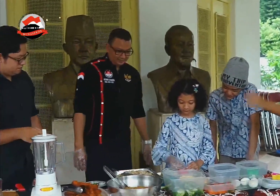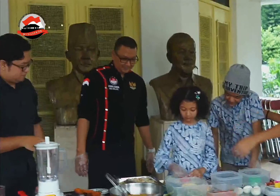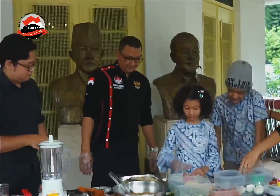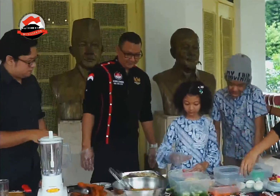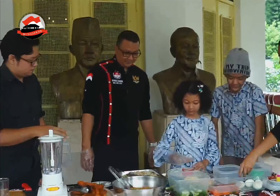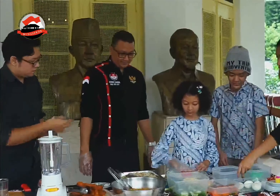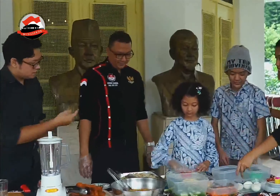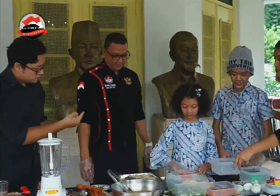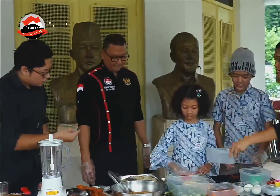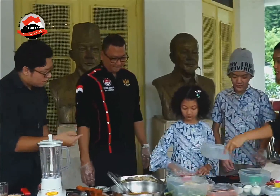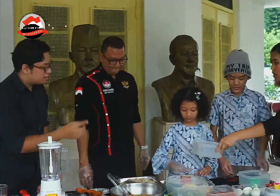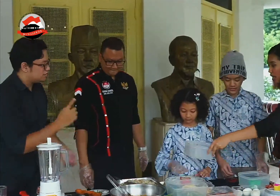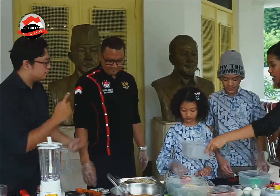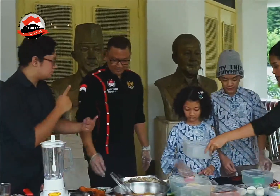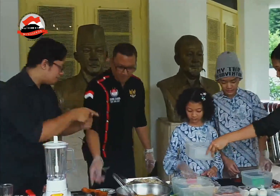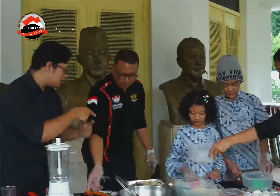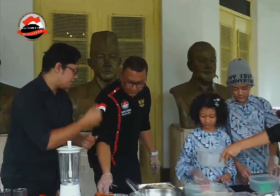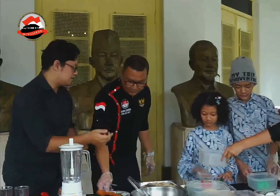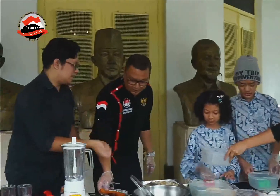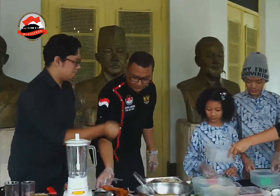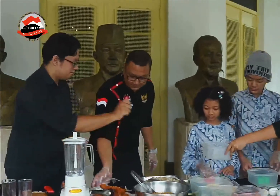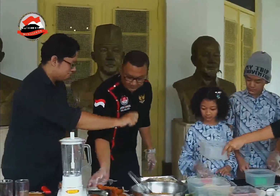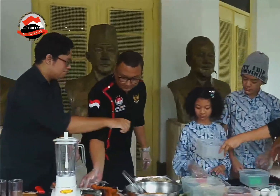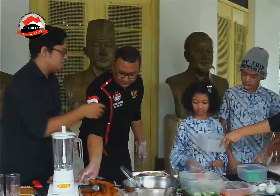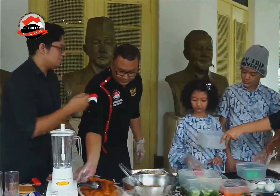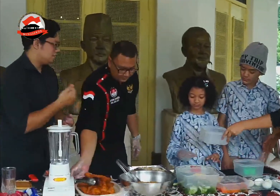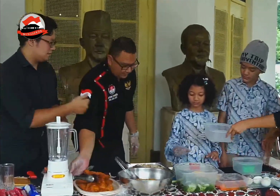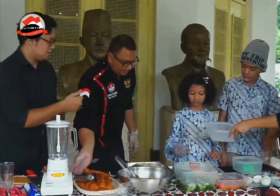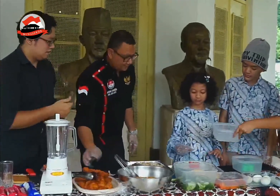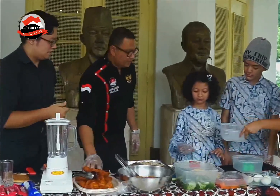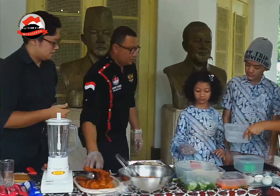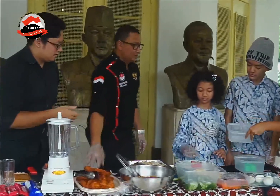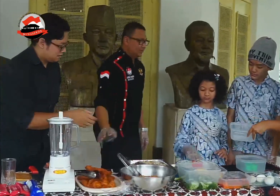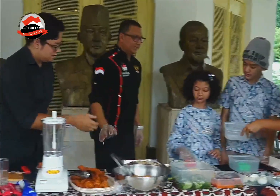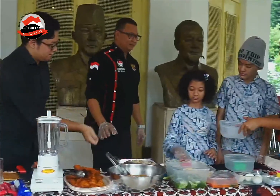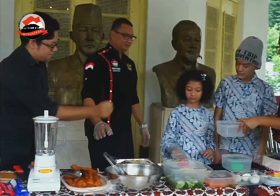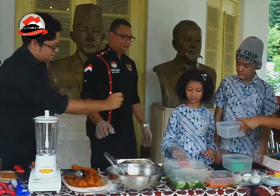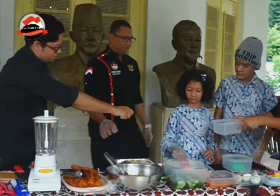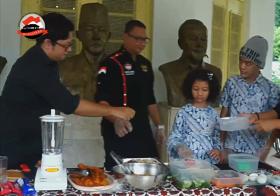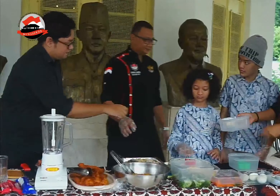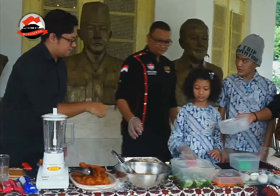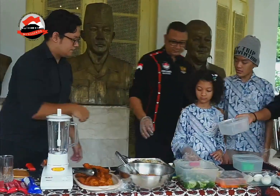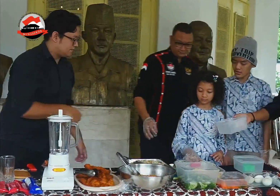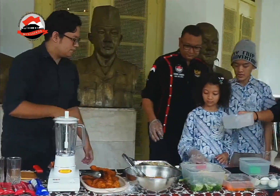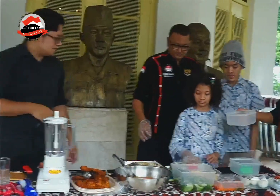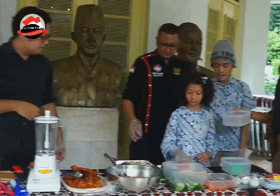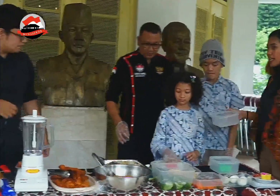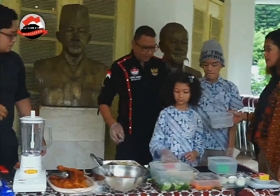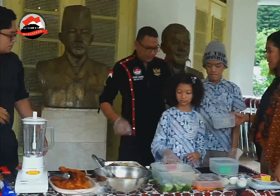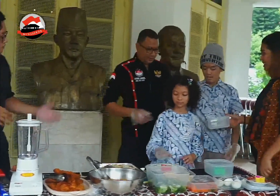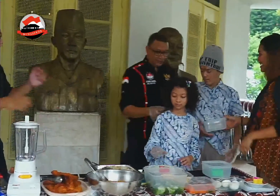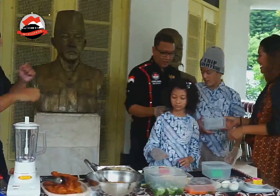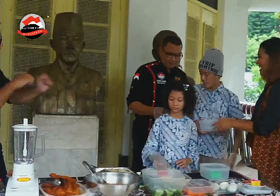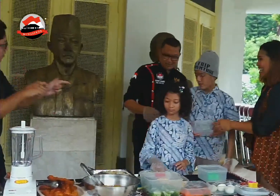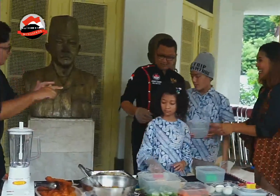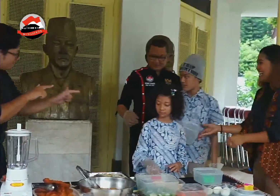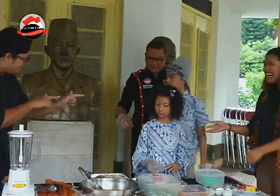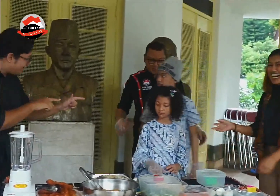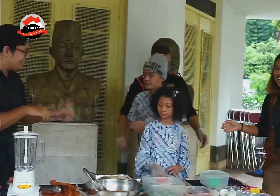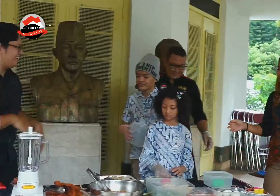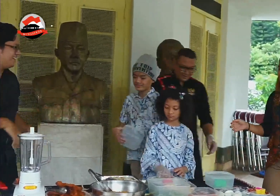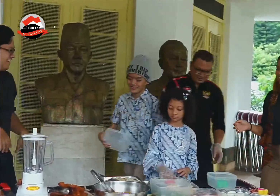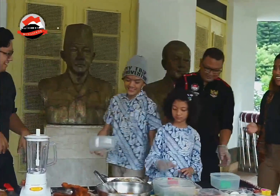mungkin ikutan di sebelah situ kali ya biar. Oh, enak. Sebelah sini. Nah. Oh, sebelah sini. Atau kita bikin lomba yang paling boleh. Cepat. Yang paling